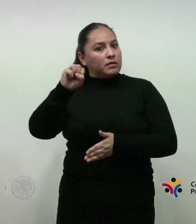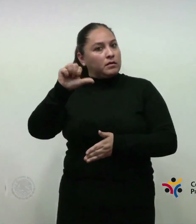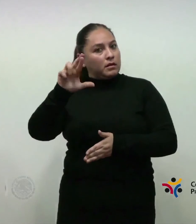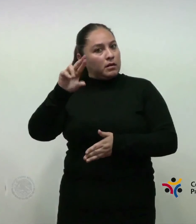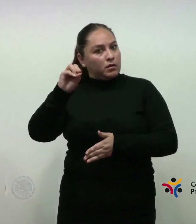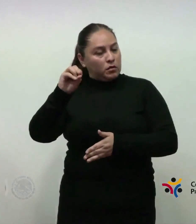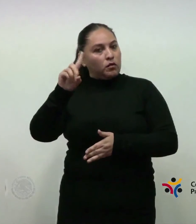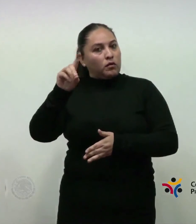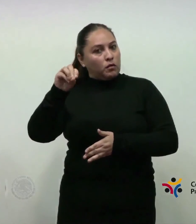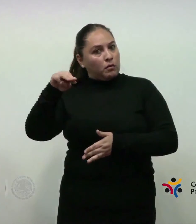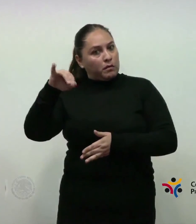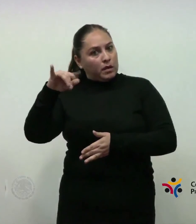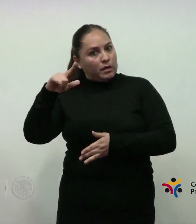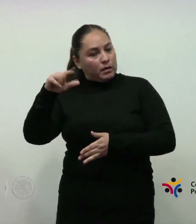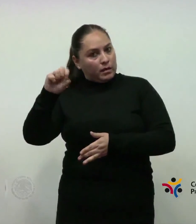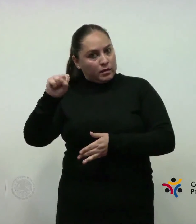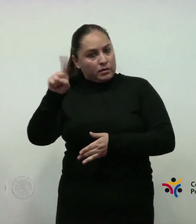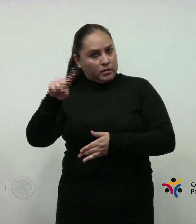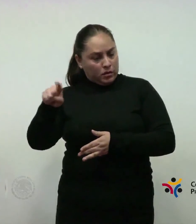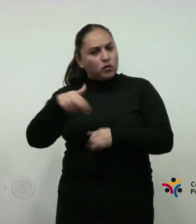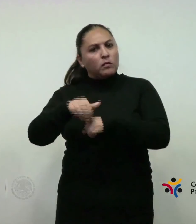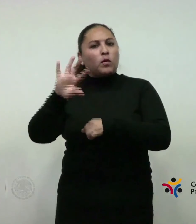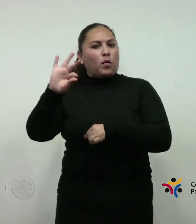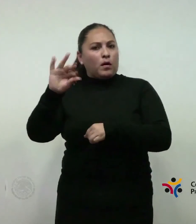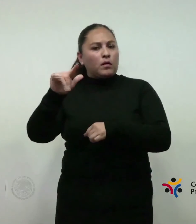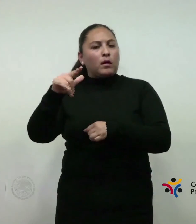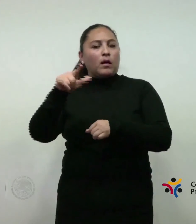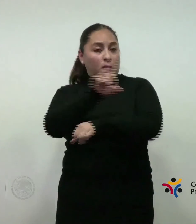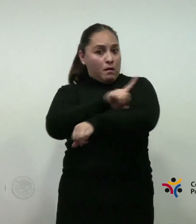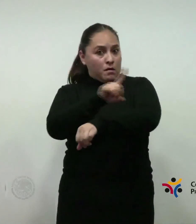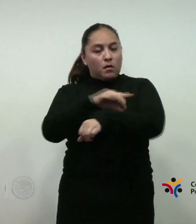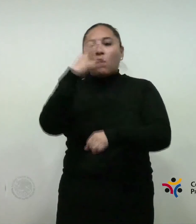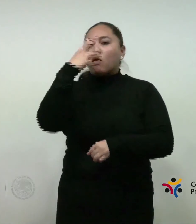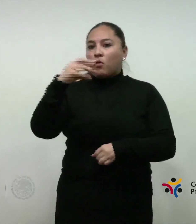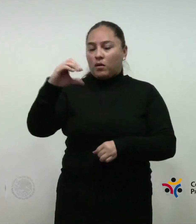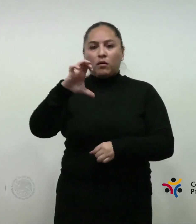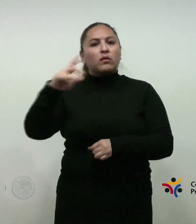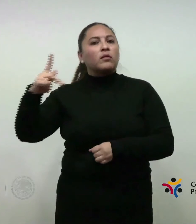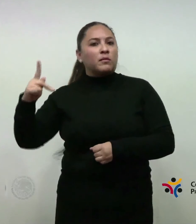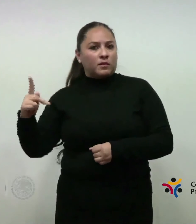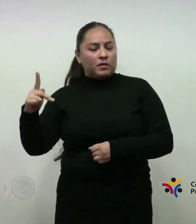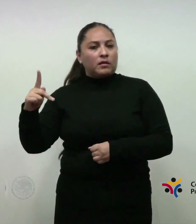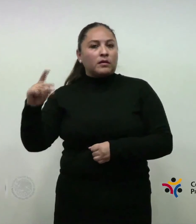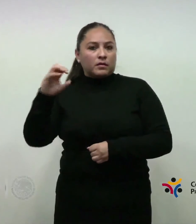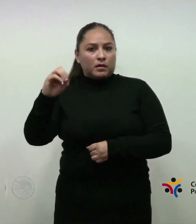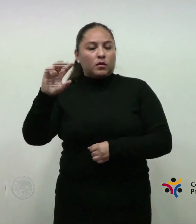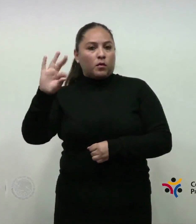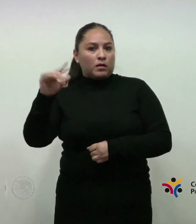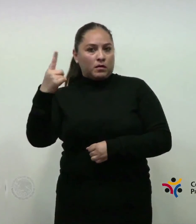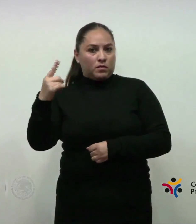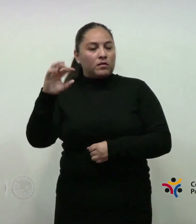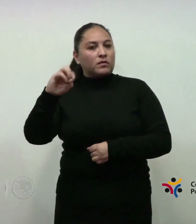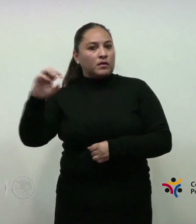domínguez número 40 colonia del carmen coyoacán delegación coyoacán código postal 0 4100